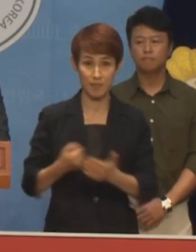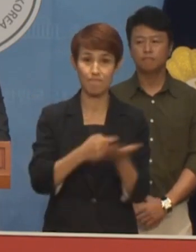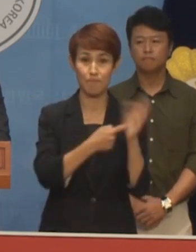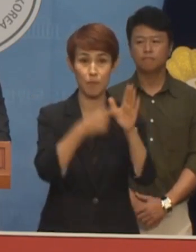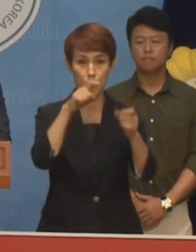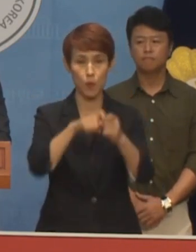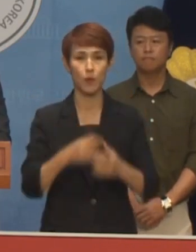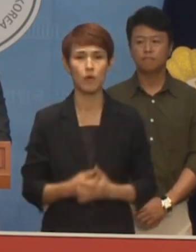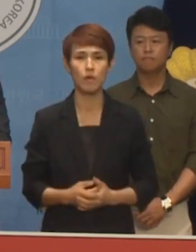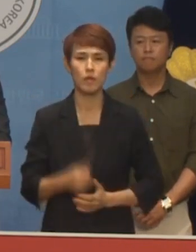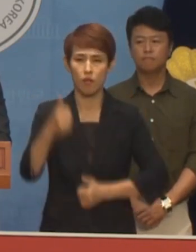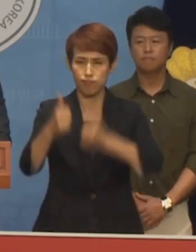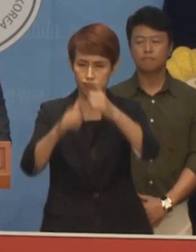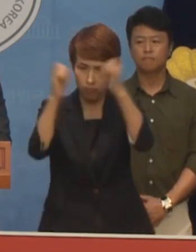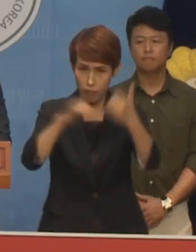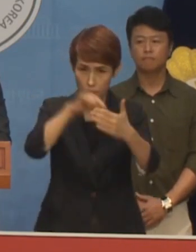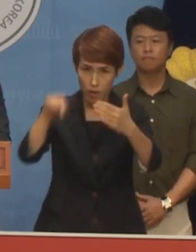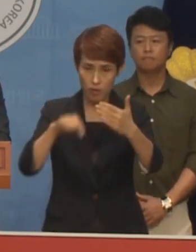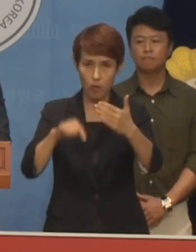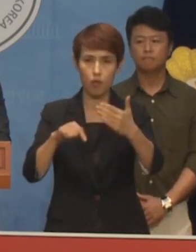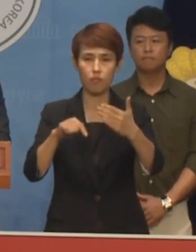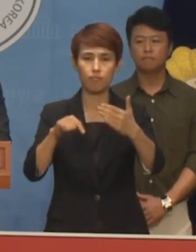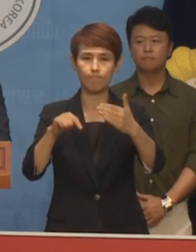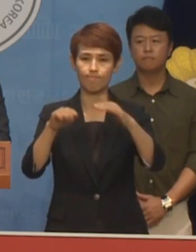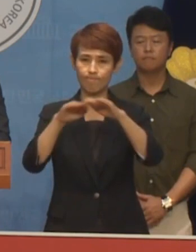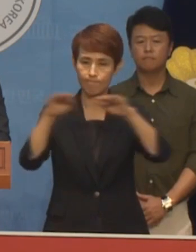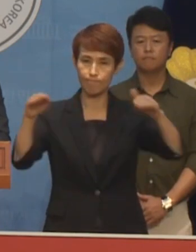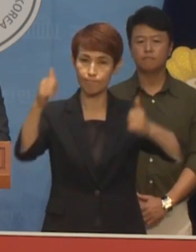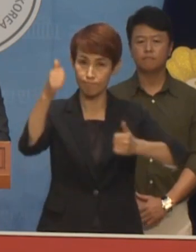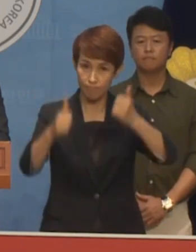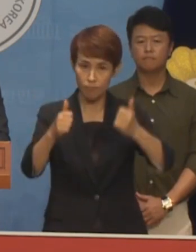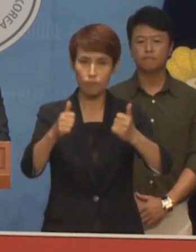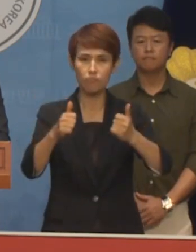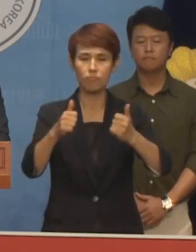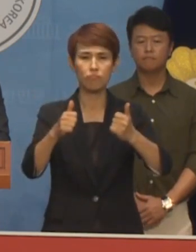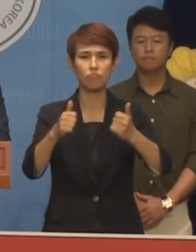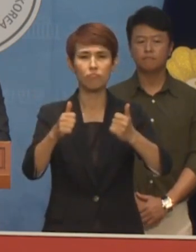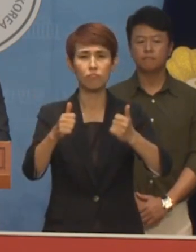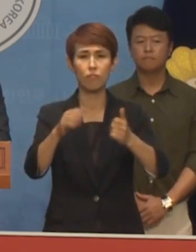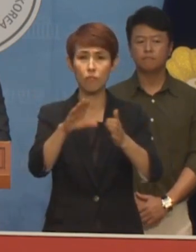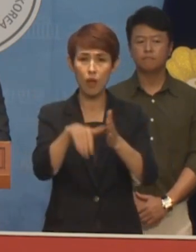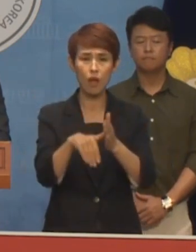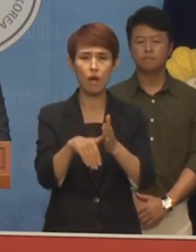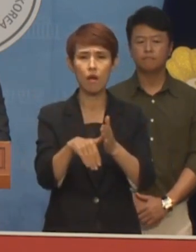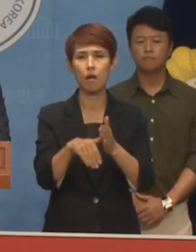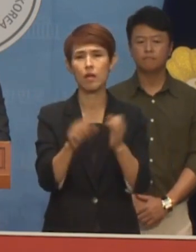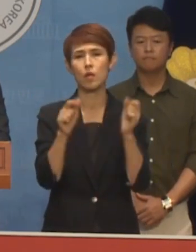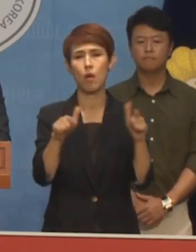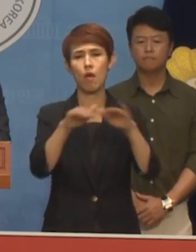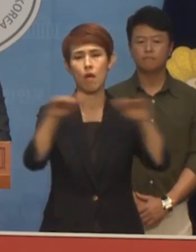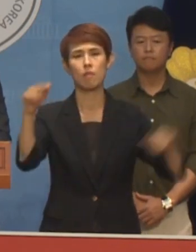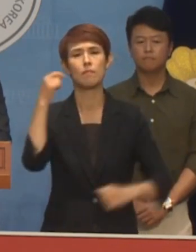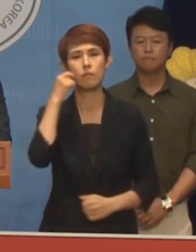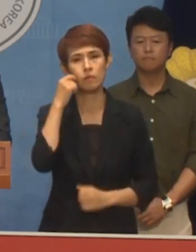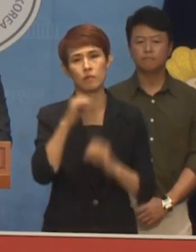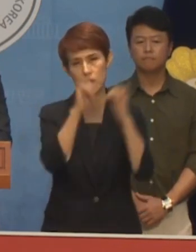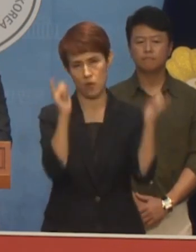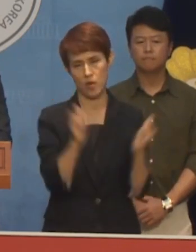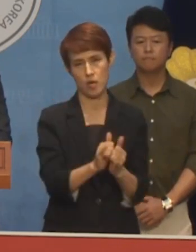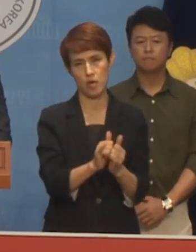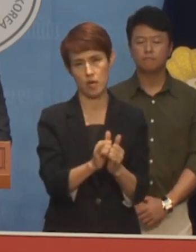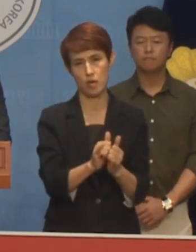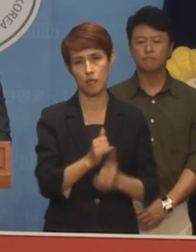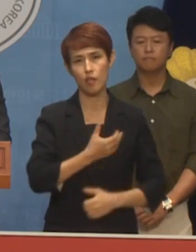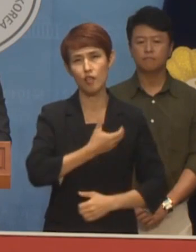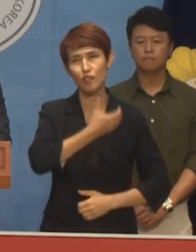경쟁사회 속에서 공정한 출발 선상을 위해 기회조차 균등하지 못한 불합리한 사회에서 누구나가